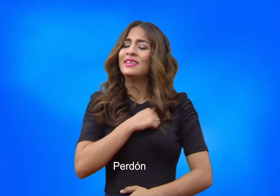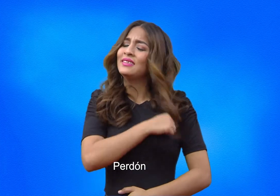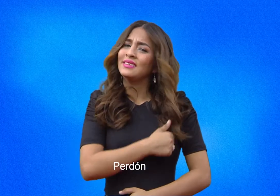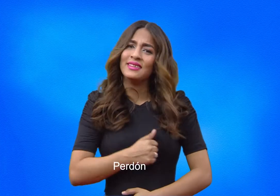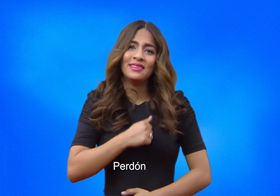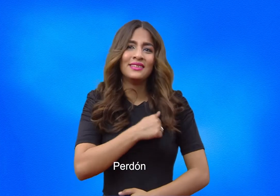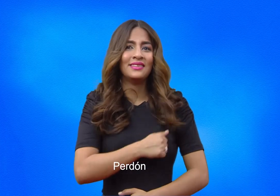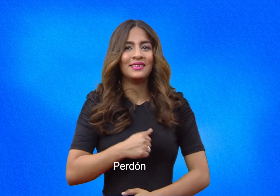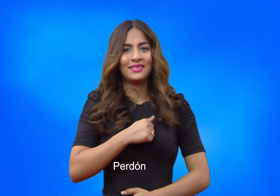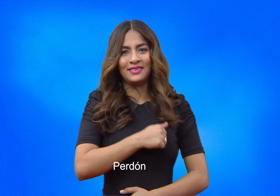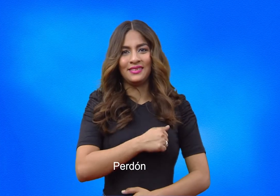Perdón.